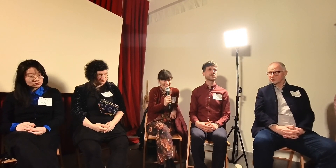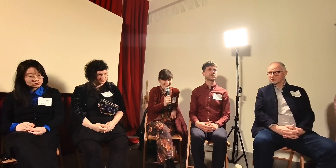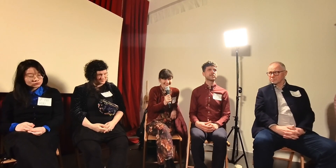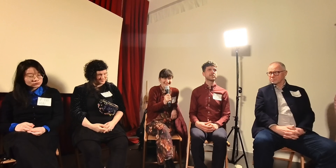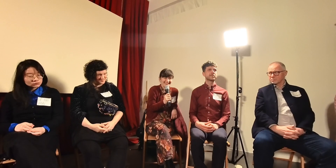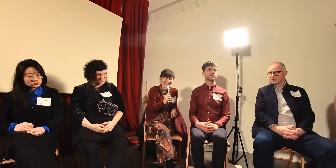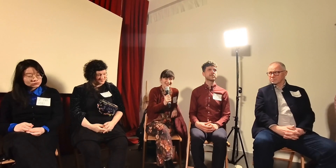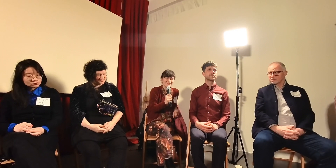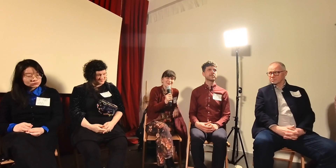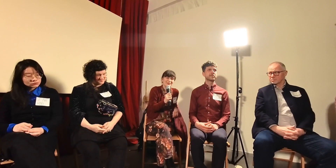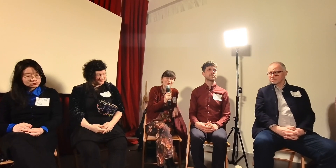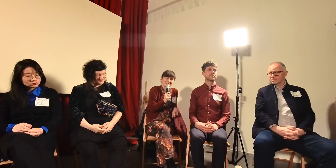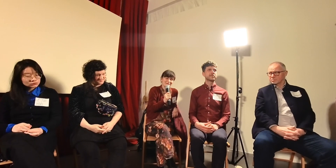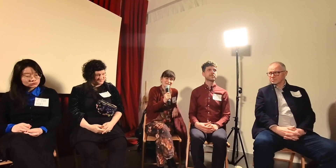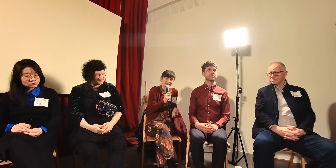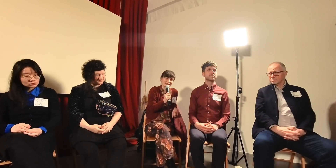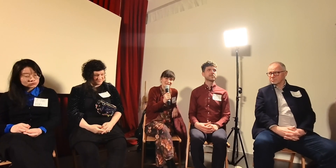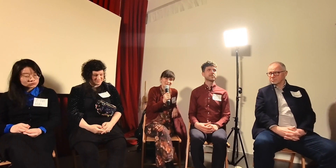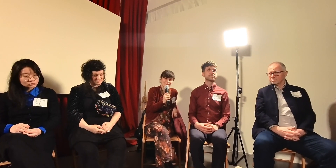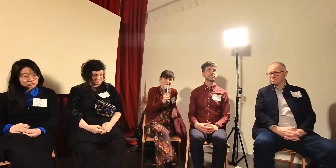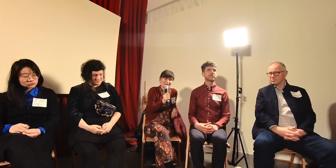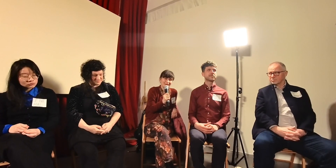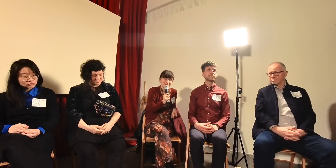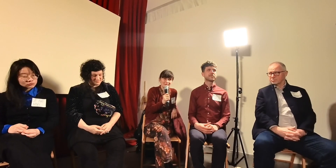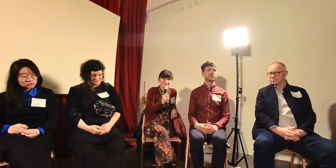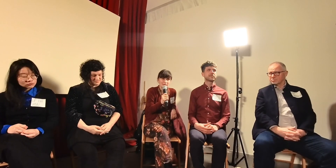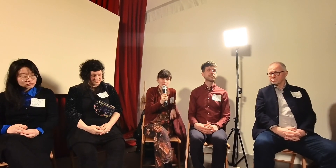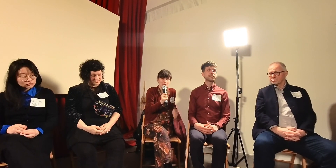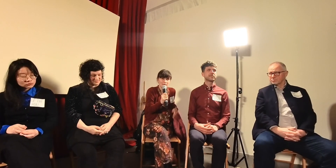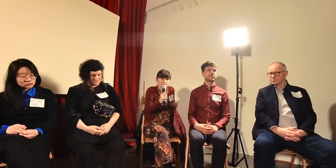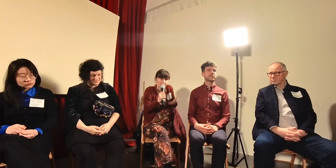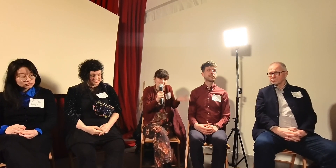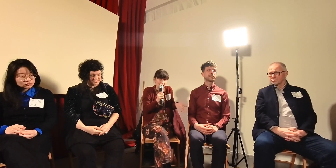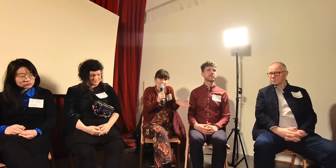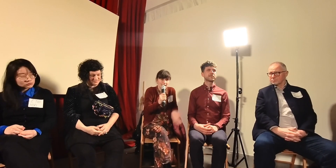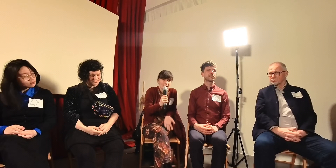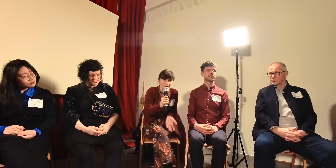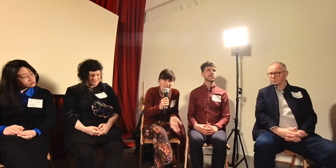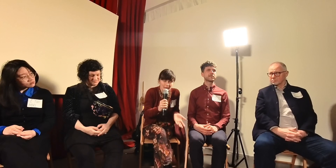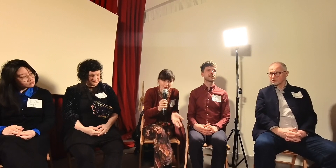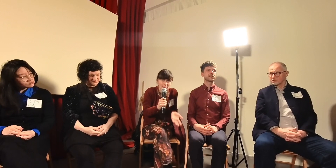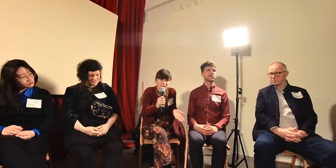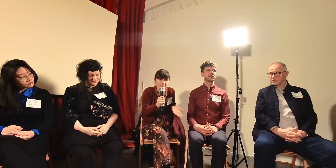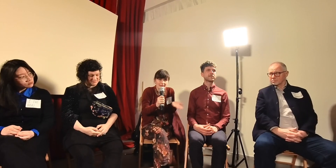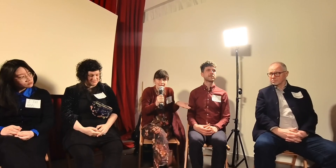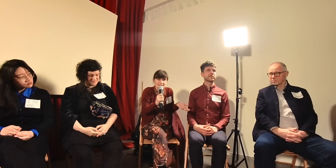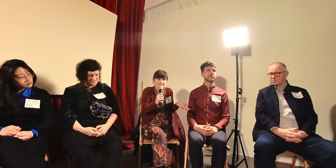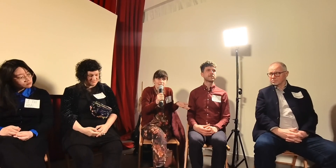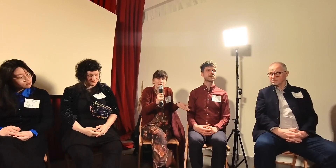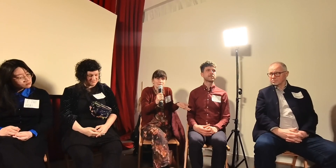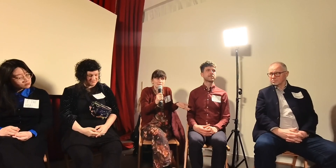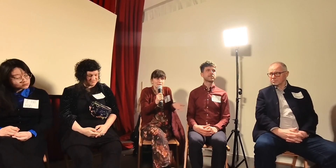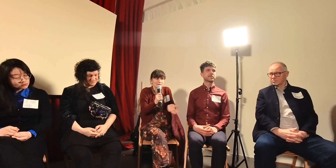spojoval. Takže my jsme potom vlastně udělali ještě, myslím tím, jakoby publikum, které má nějaké